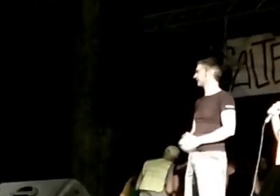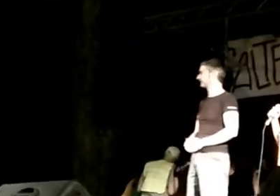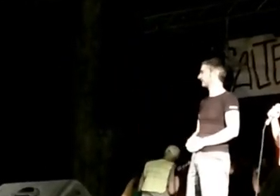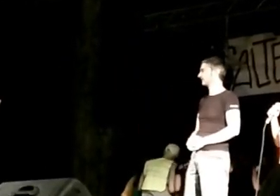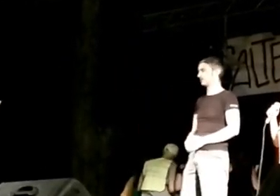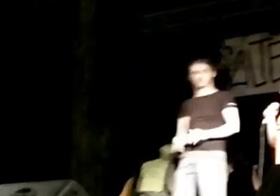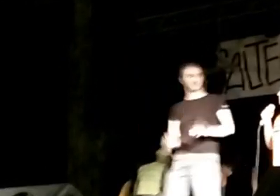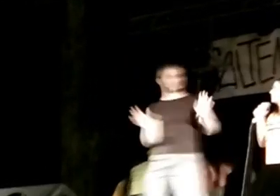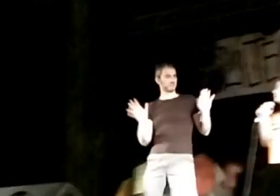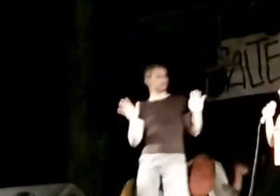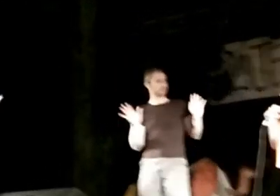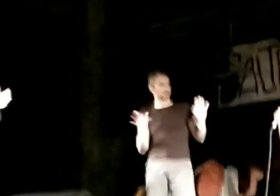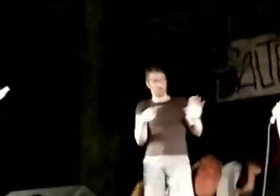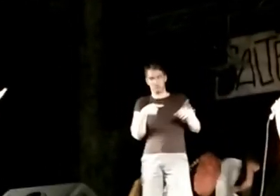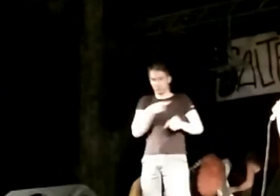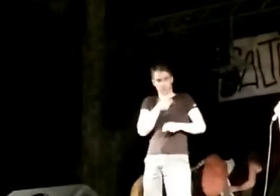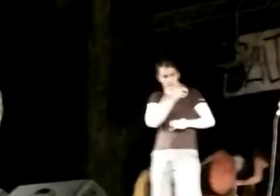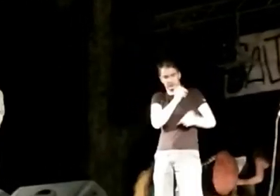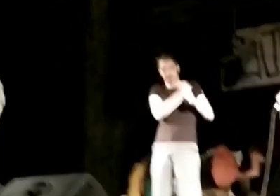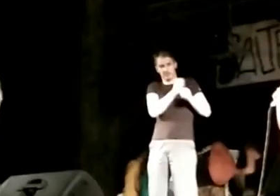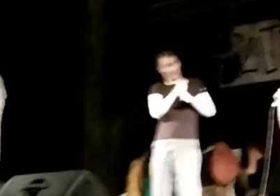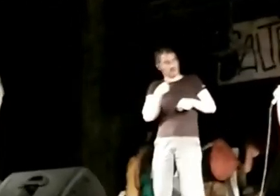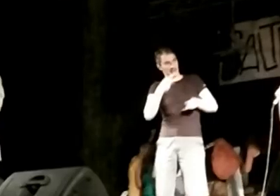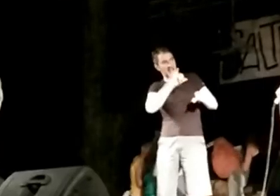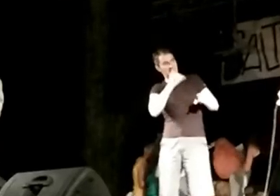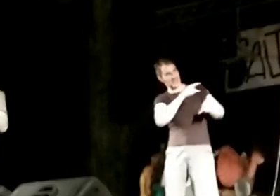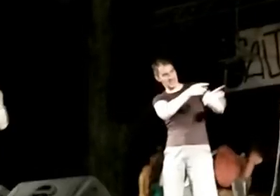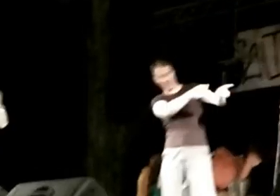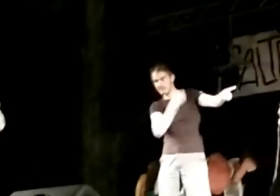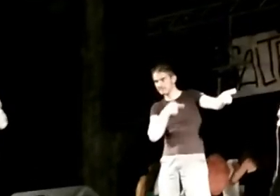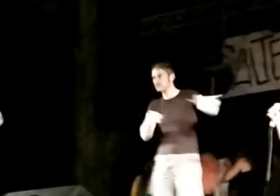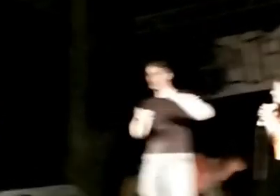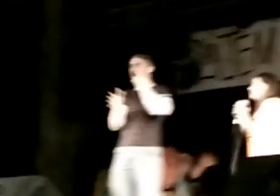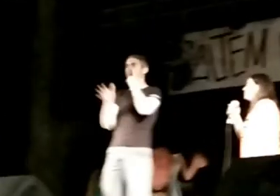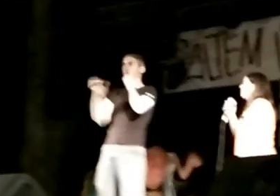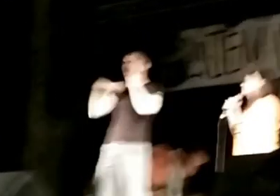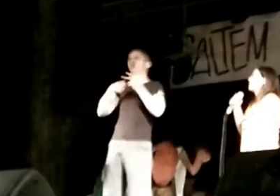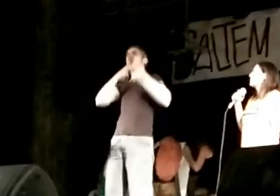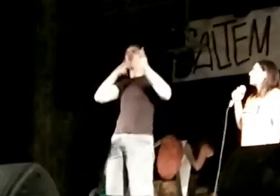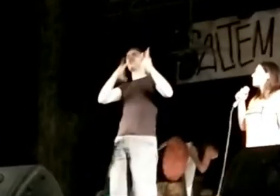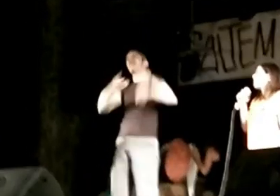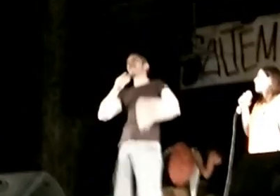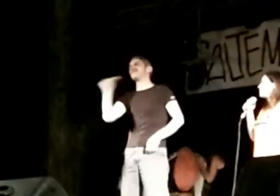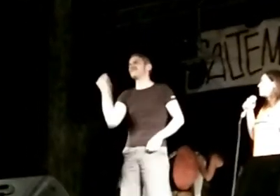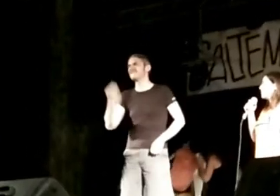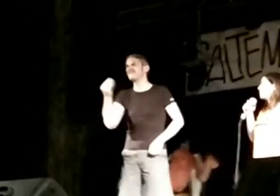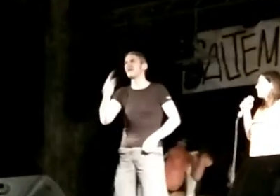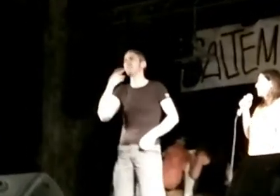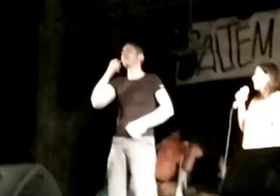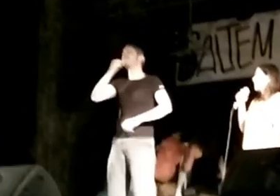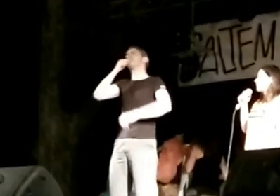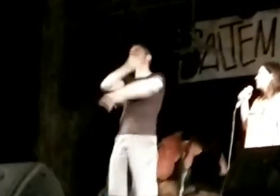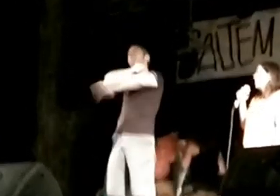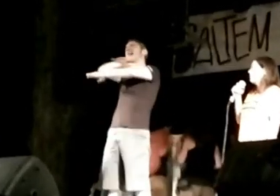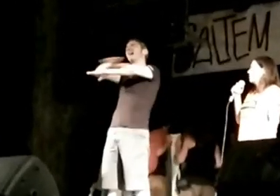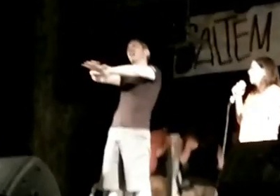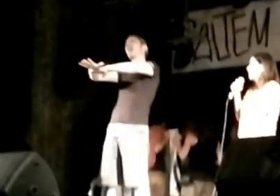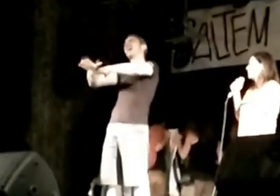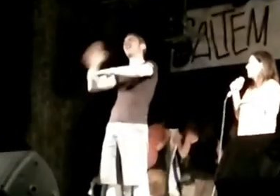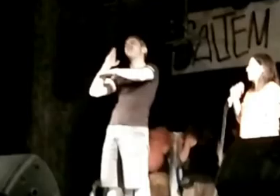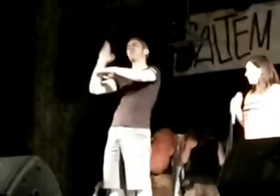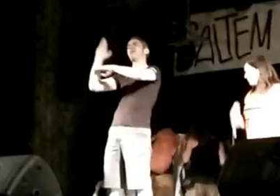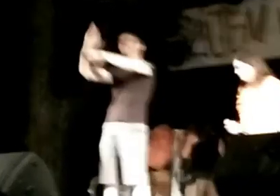turistas donen llocs de trabajo, mira que está Kelly. Y a més, tenemos hotels meravellosos, allà a primera línia de mar, allà a l'Hotel